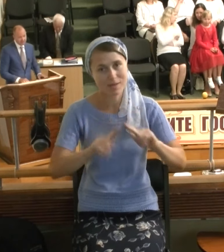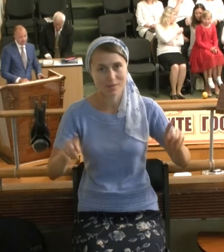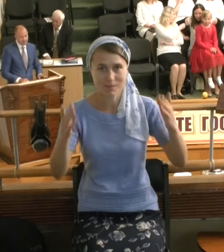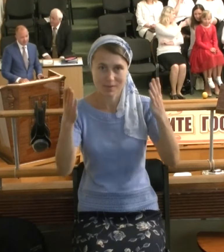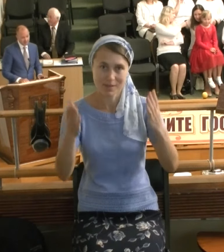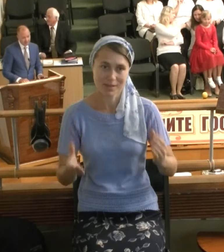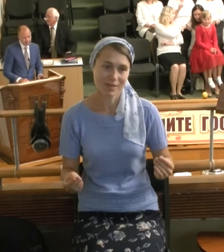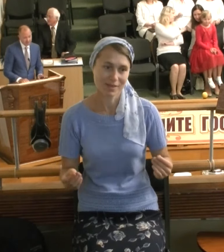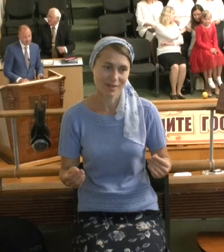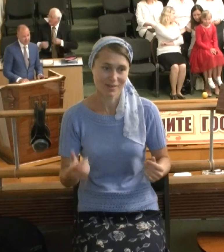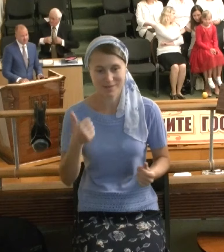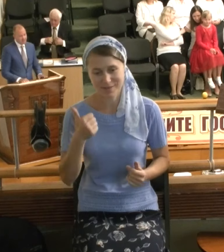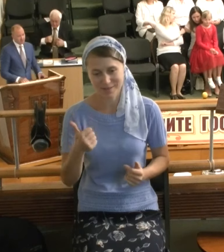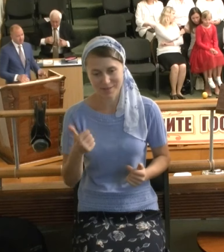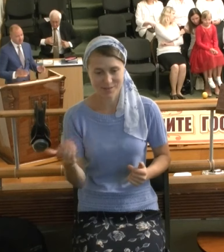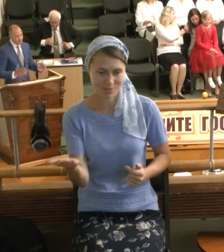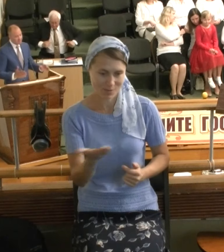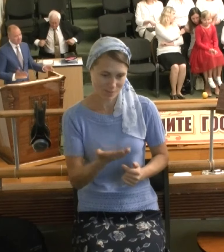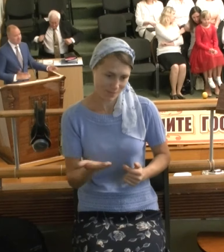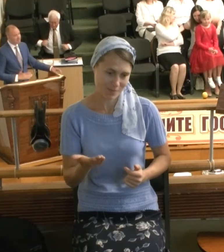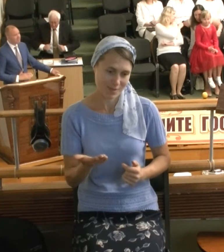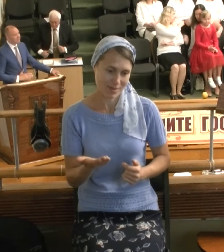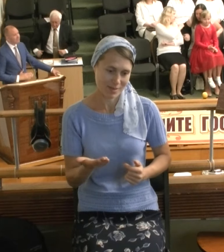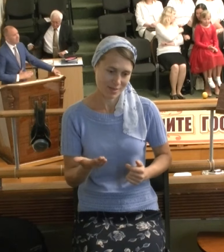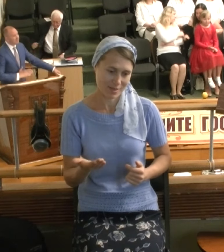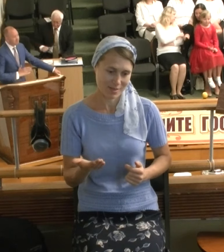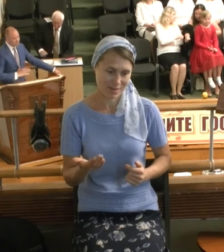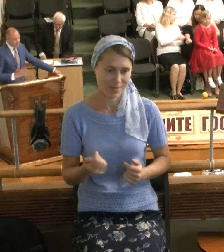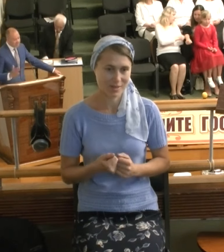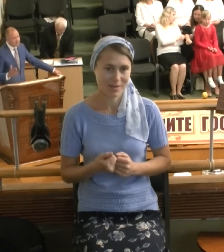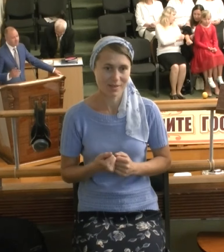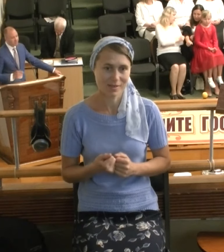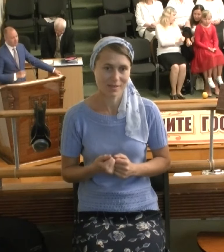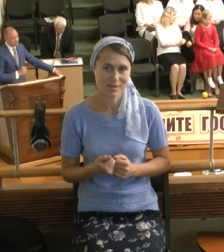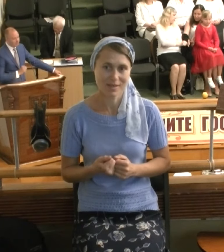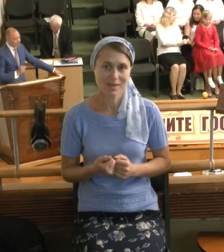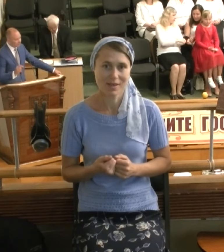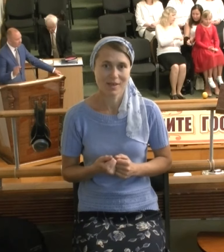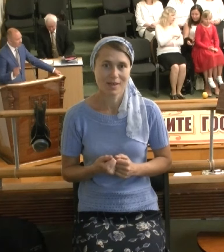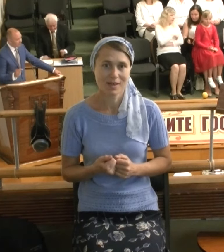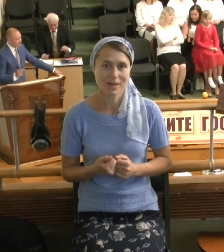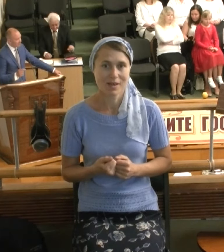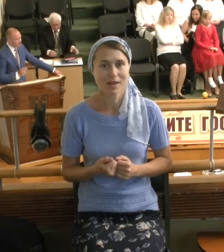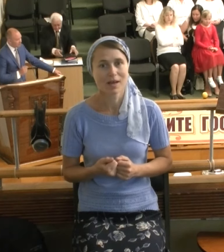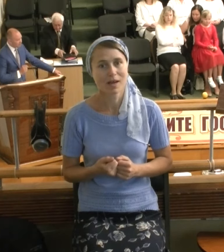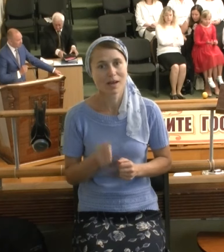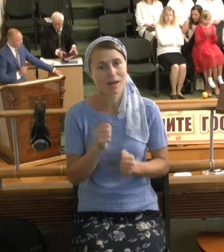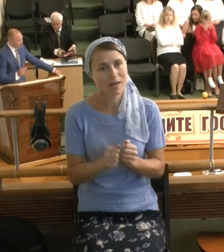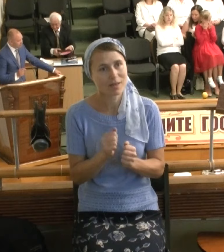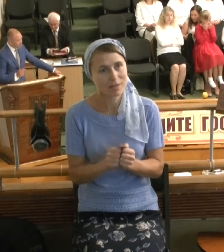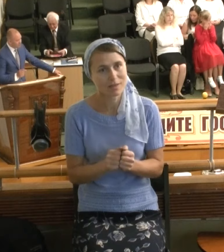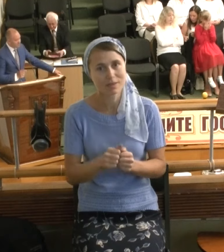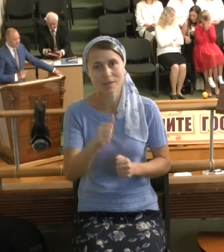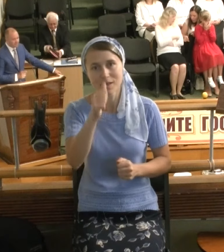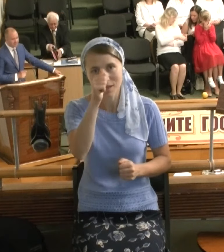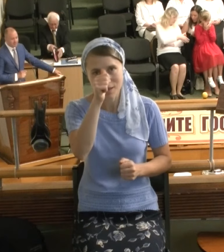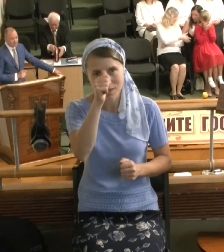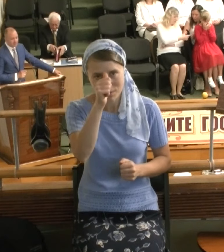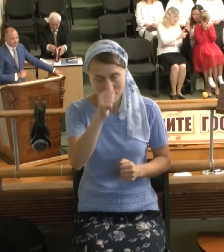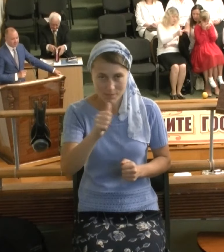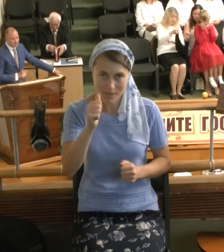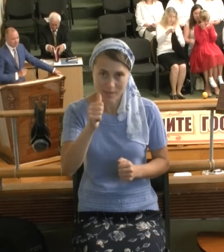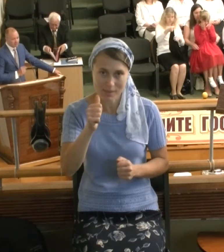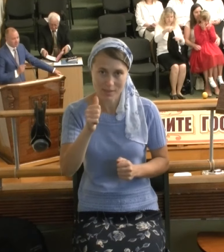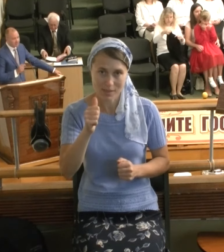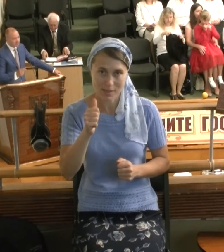нашем братстве так принято, что каждый месяц в своей жизни мы подводим черту, определенную черту